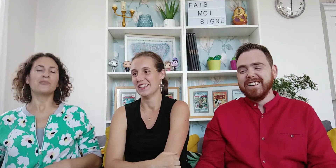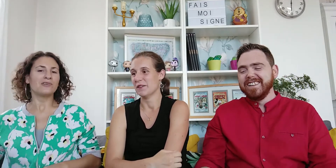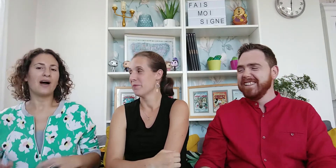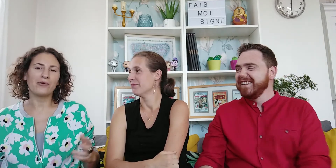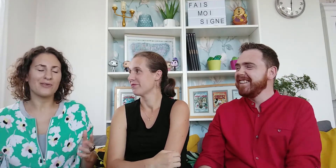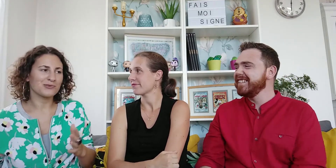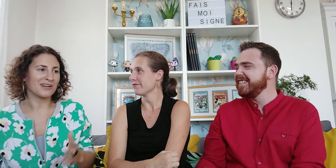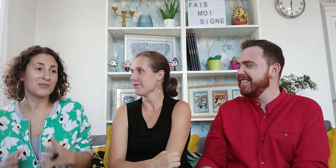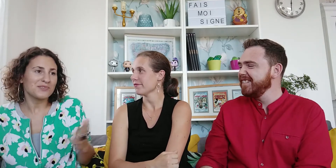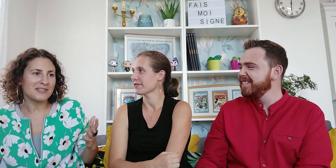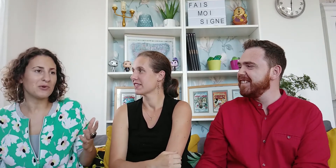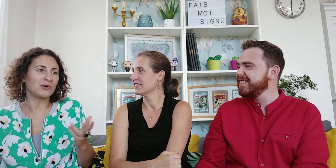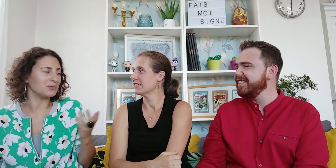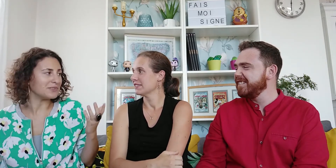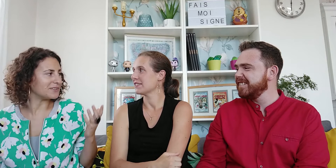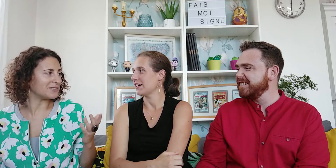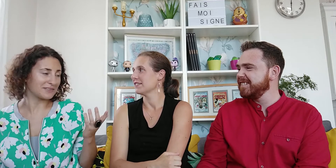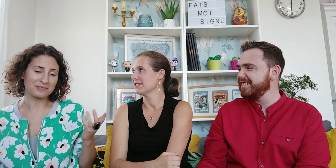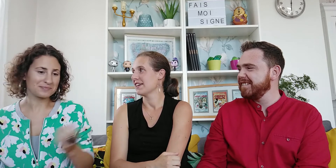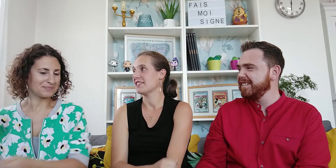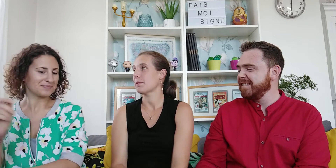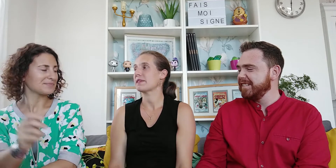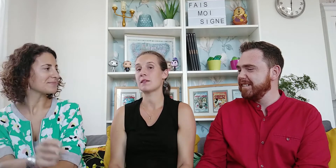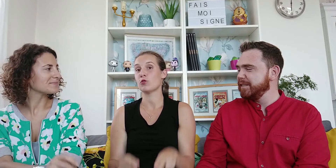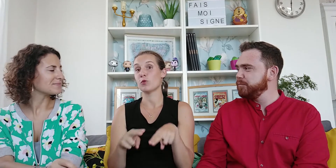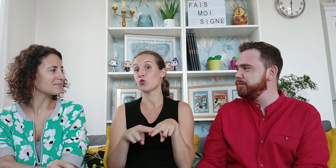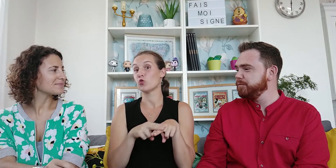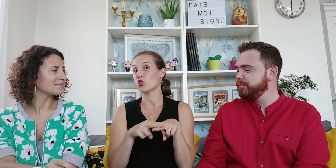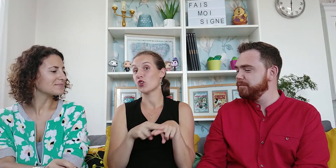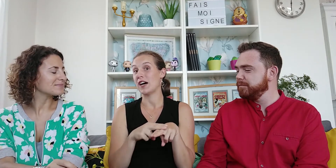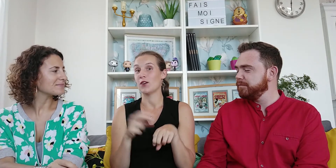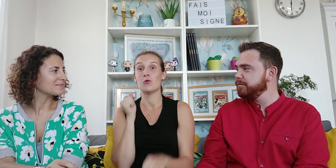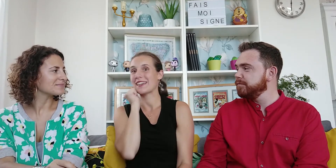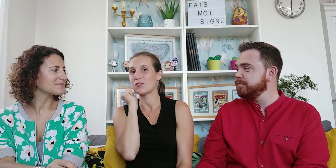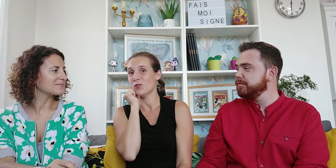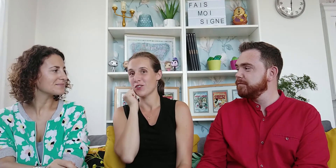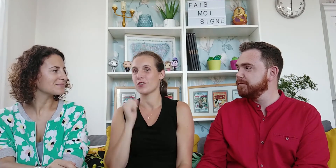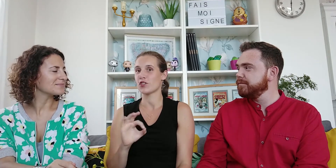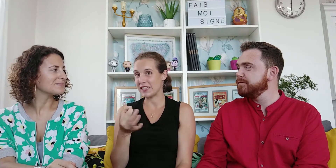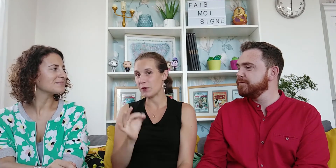temps, apprendre la frustration, c'est important. C'est ça. Et c'est pas parce qu'il me demande du chocolat ou un gâteau que je vais dire oui.